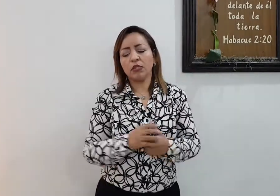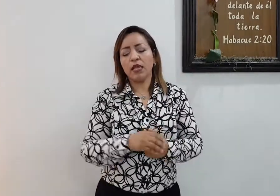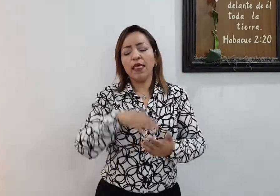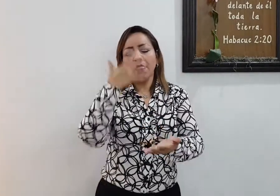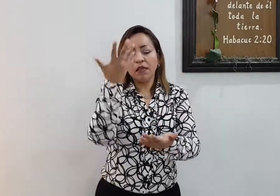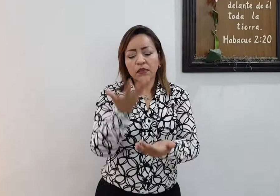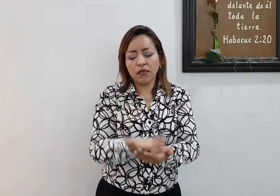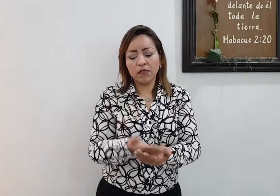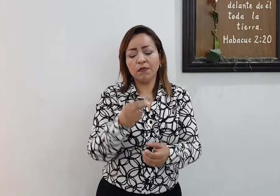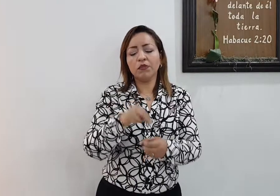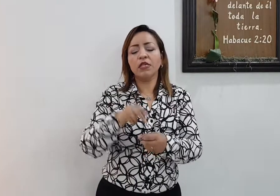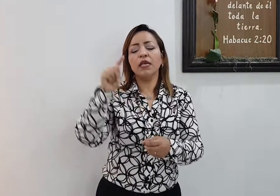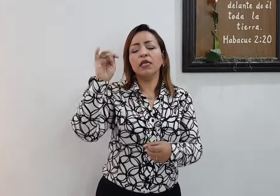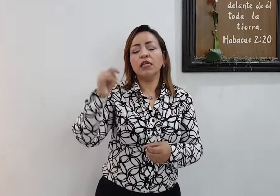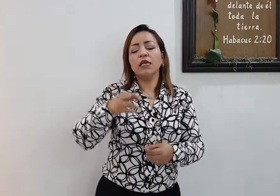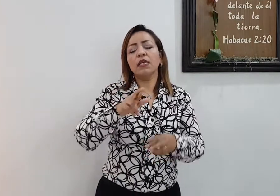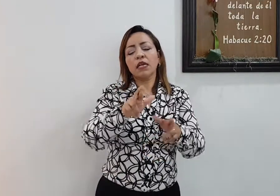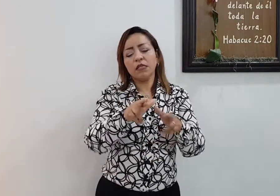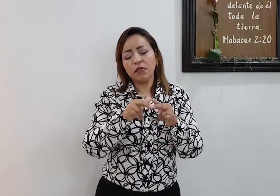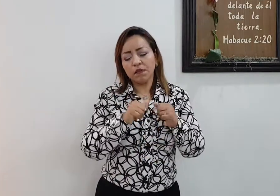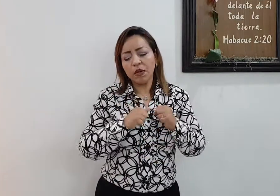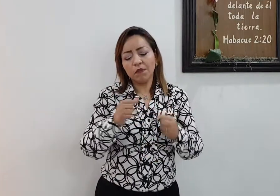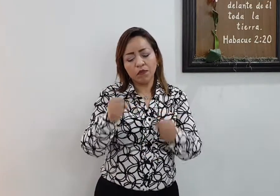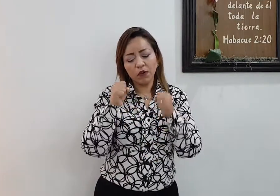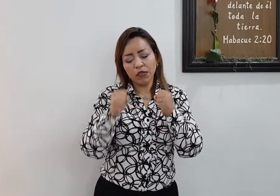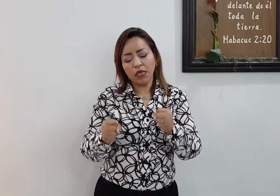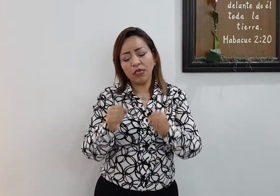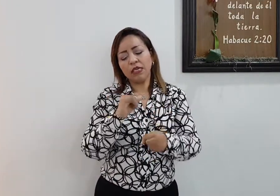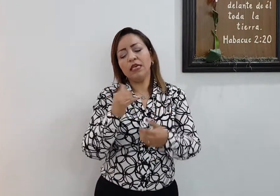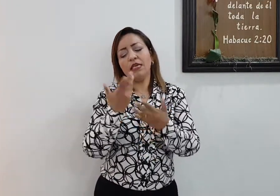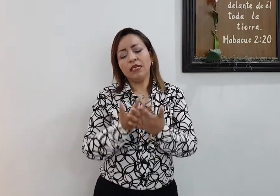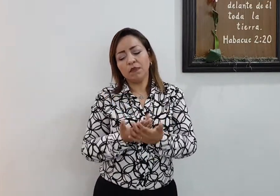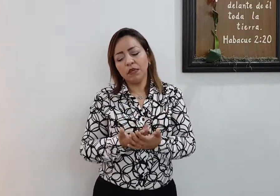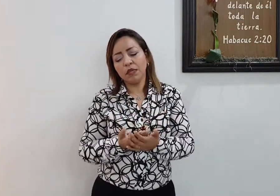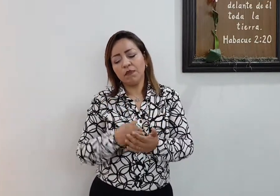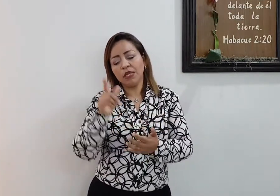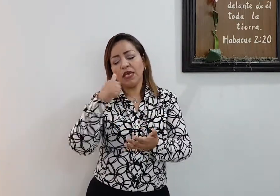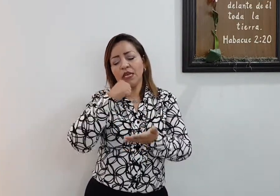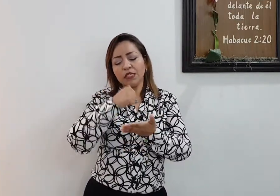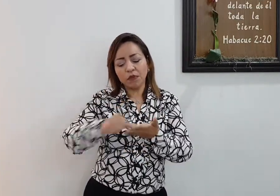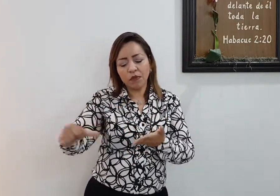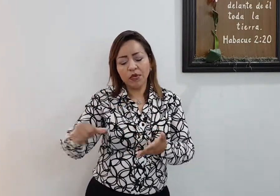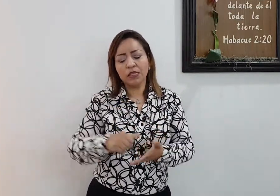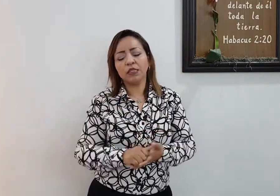ti, recibamos fortaleza y esperemos la respuesta a nuestra petición.